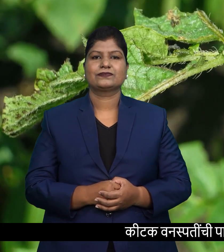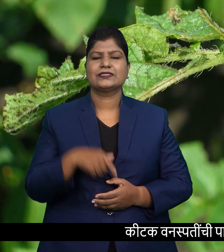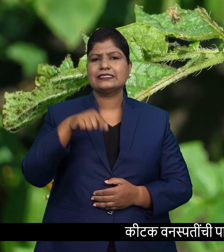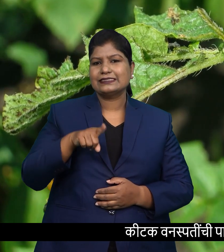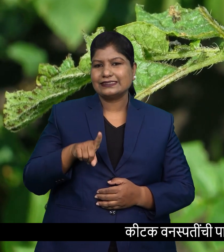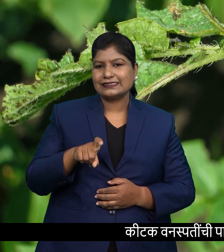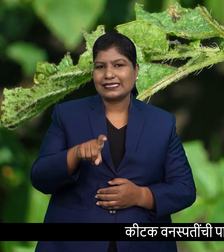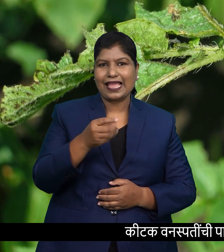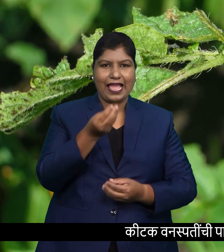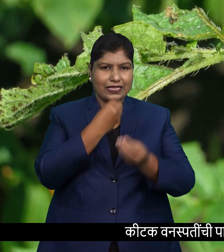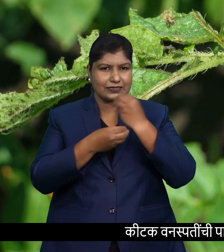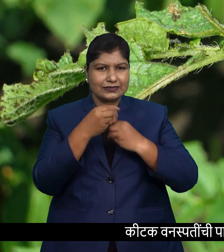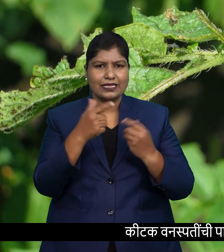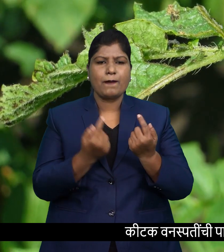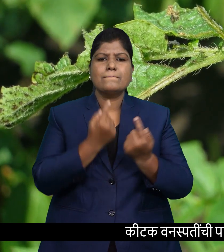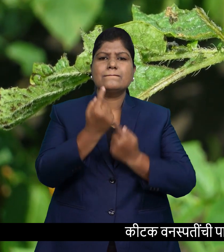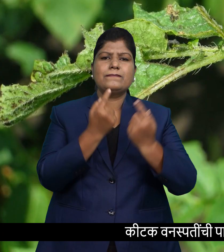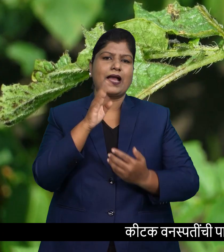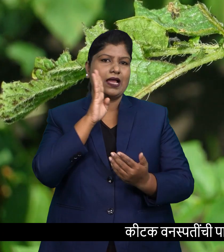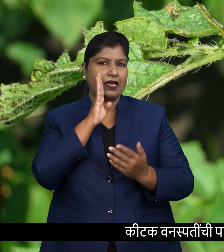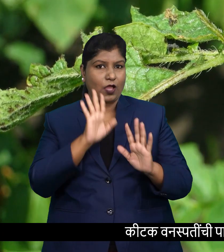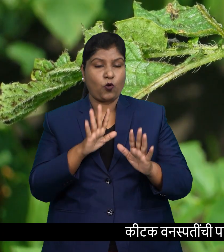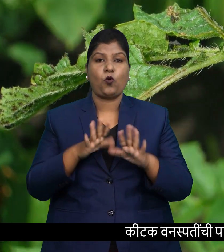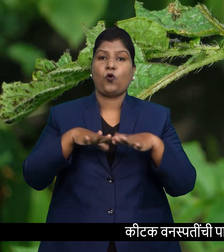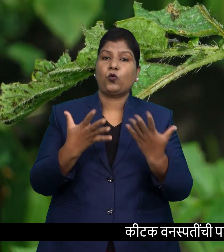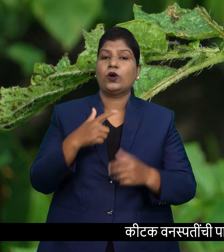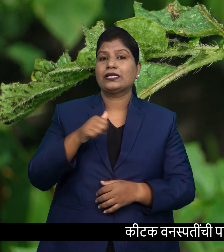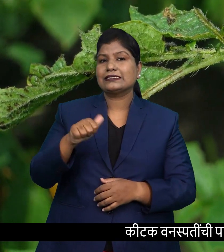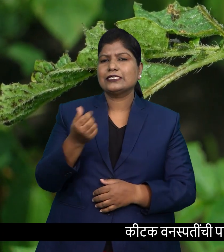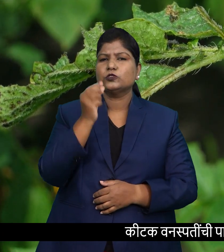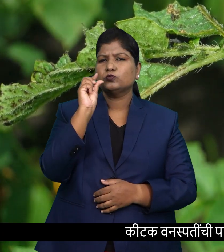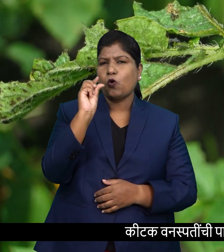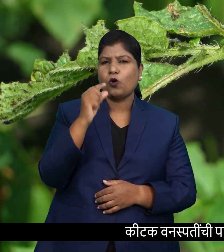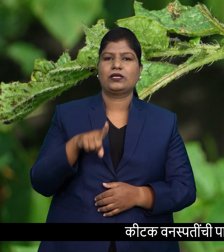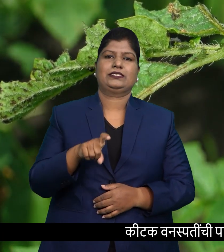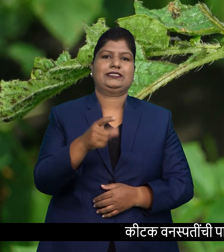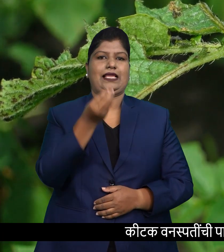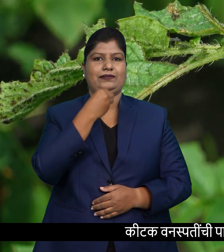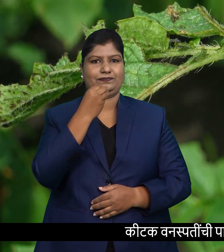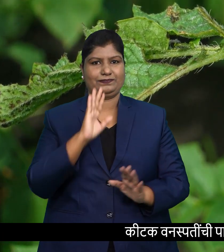कीटक वनस्पतींची पाने किंवा इतर लहान कीटक खातात.